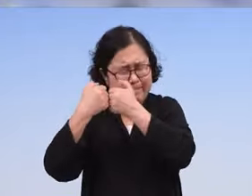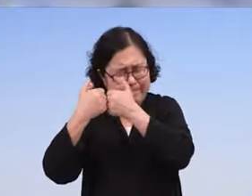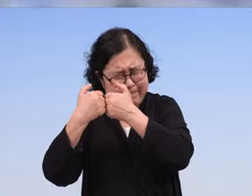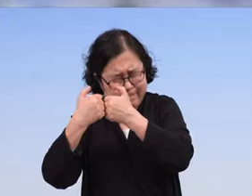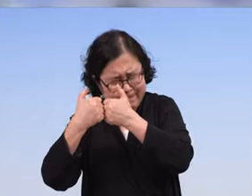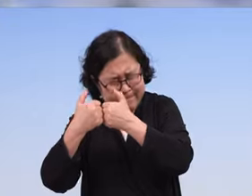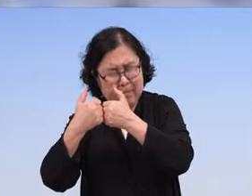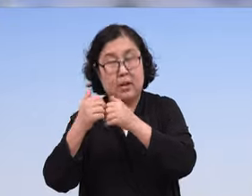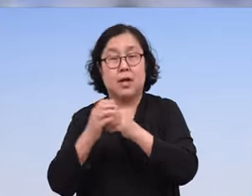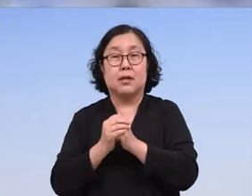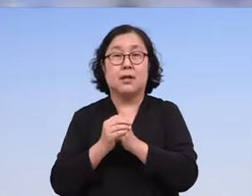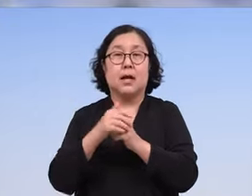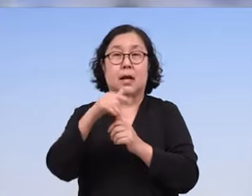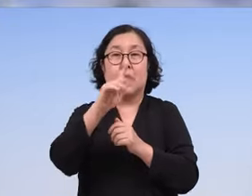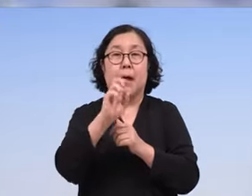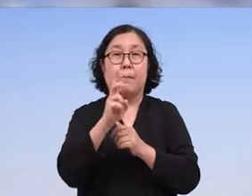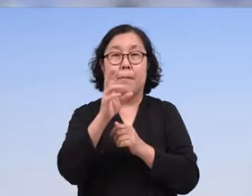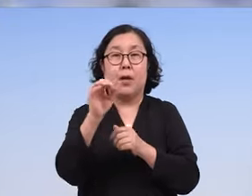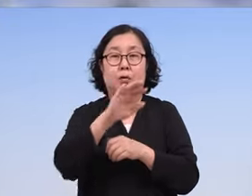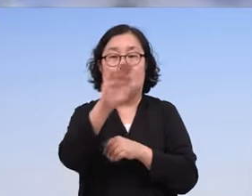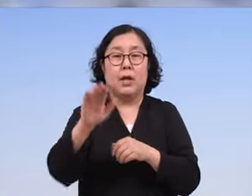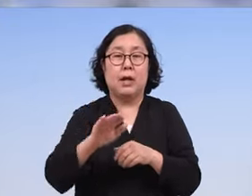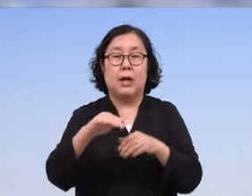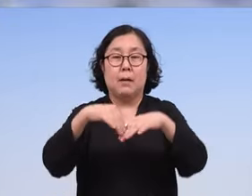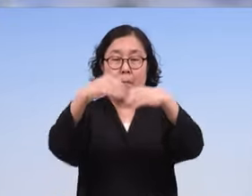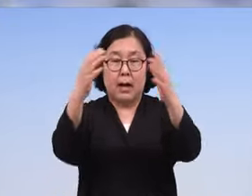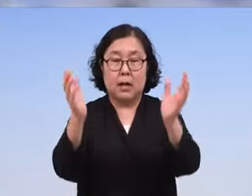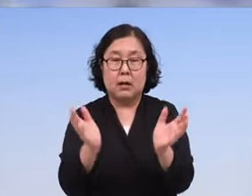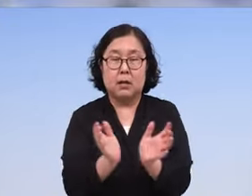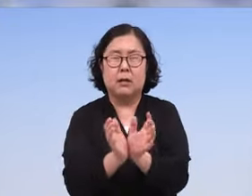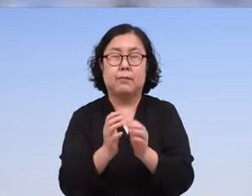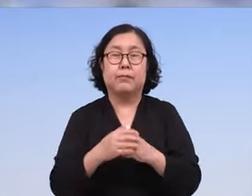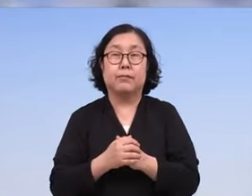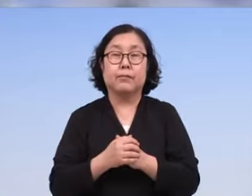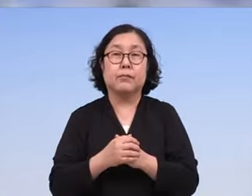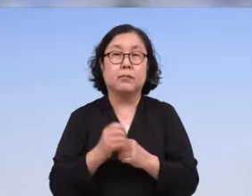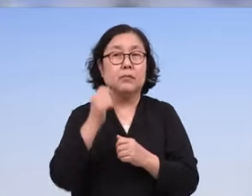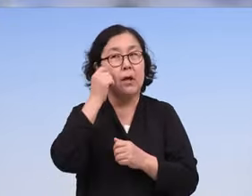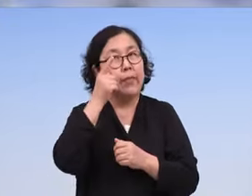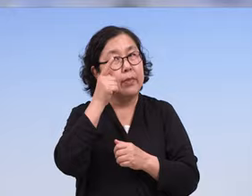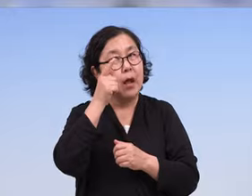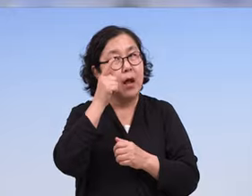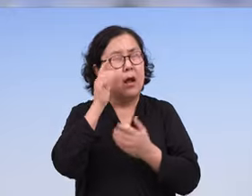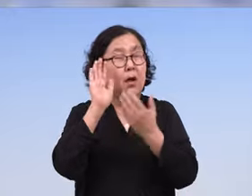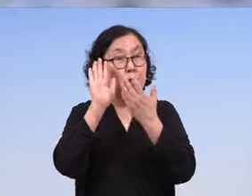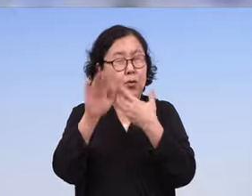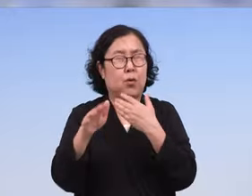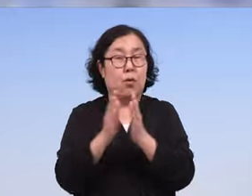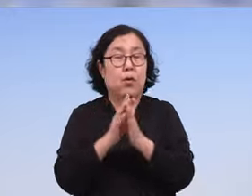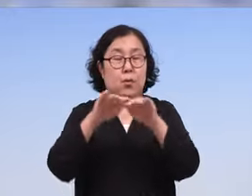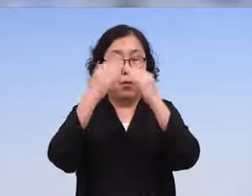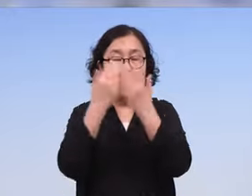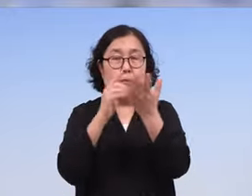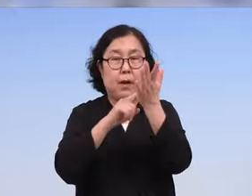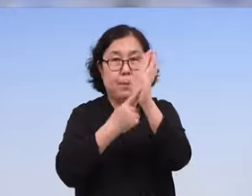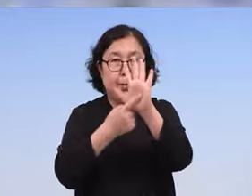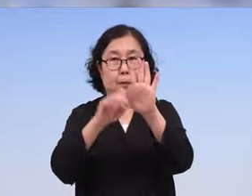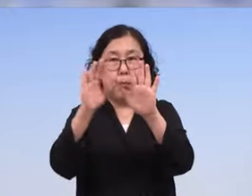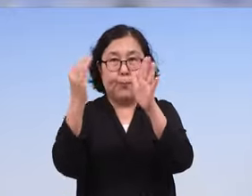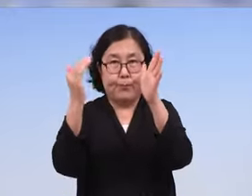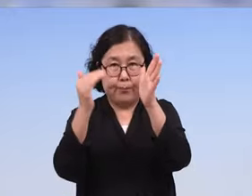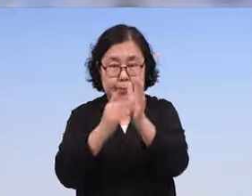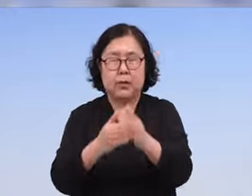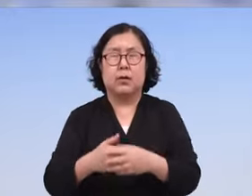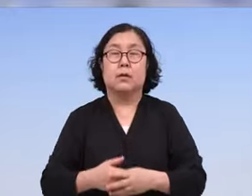머리를 맞대고 고민해가지고 이제 가평우리 마을은 뭐 글쎄요 한 달 안으로 다 발표가 다 될 것 같아요. 다